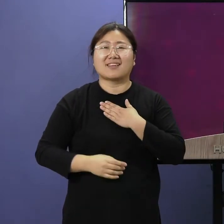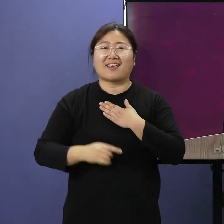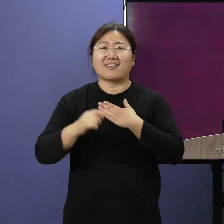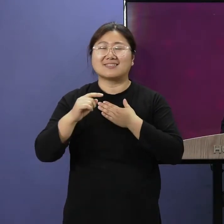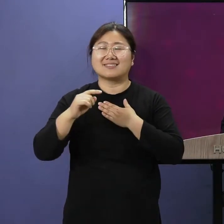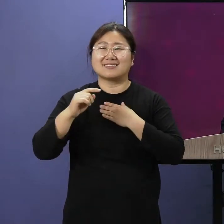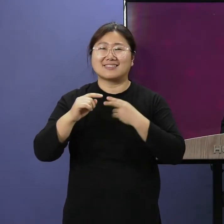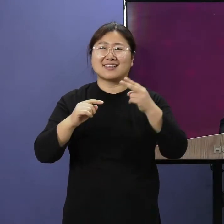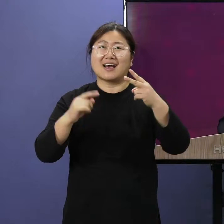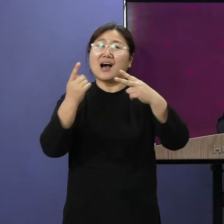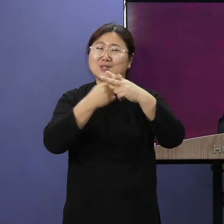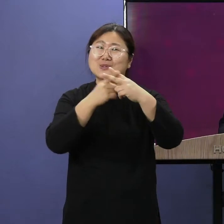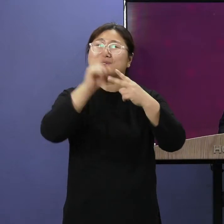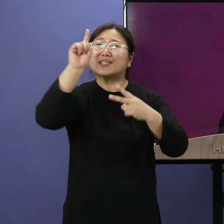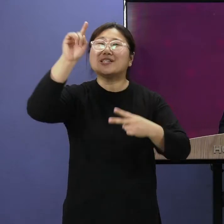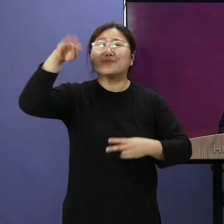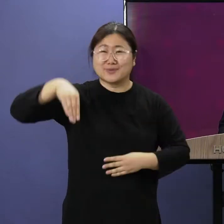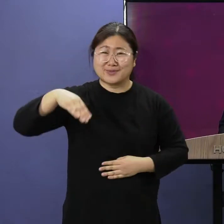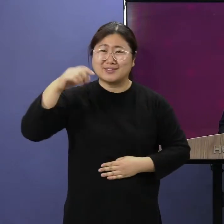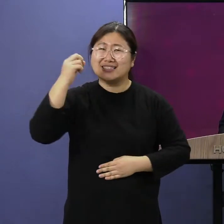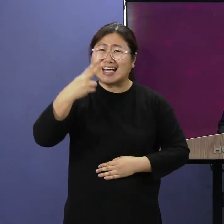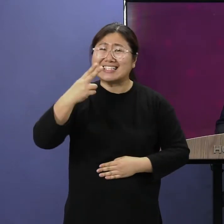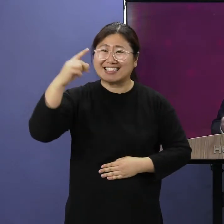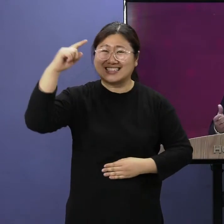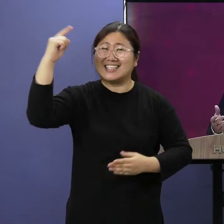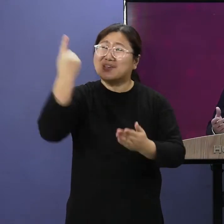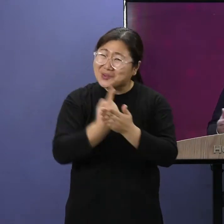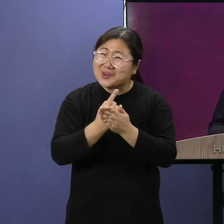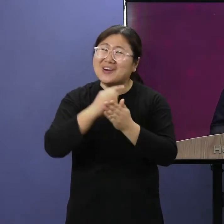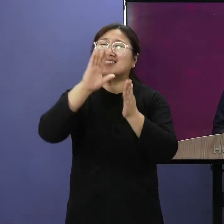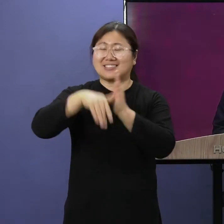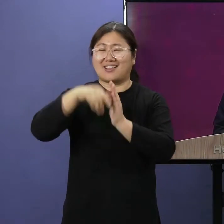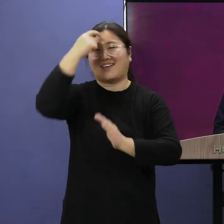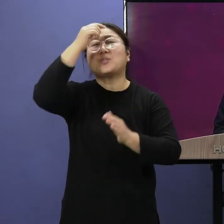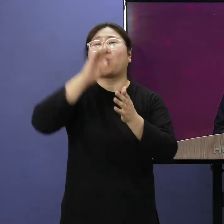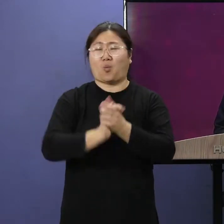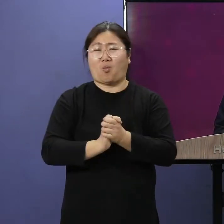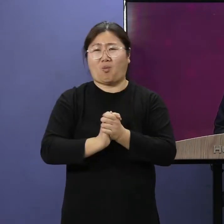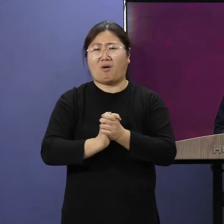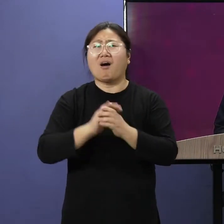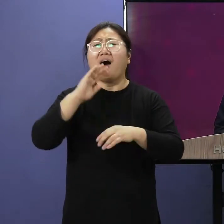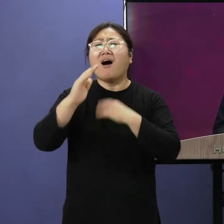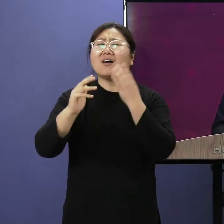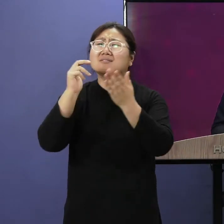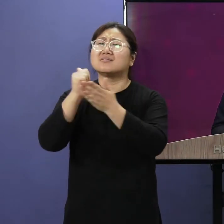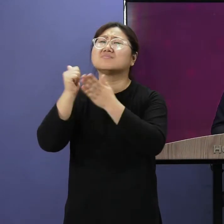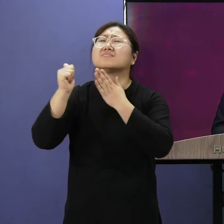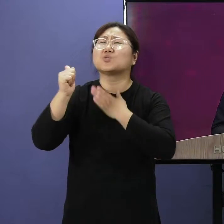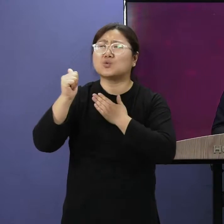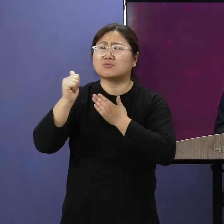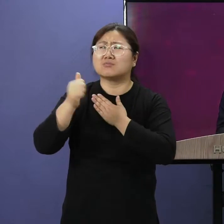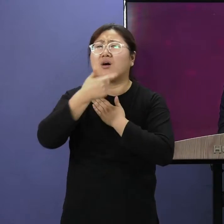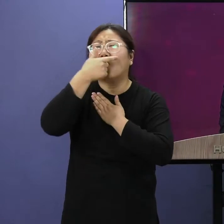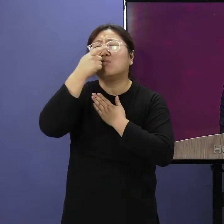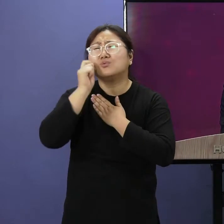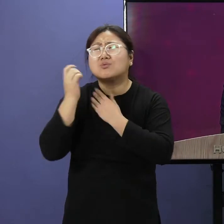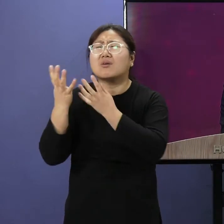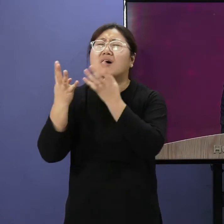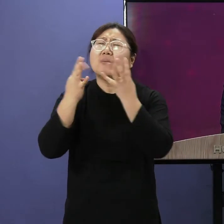연약한데 너무나 실수투성이고 잘 섬기지 못했는데 하나님 왜 저를 다시